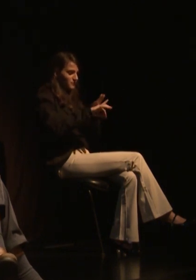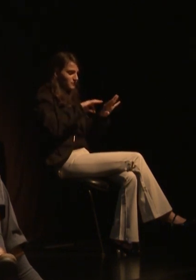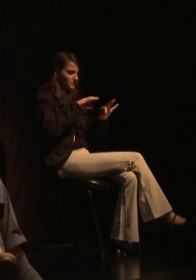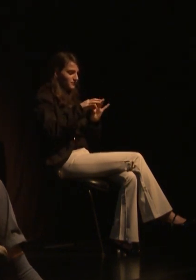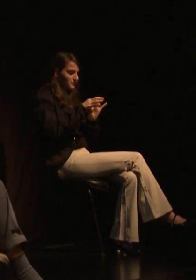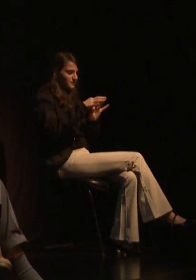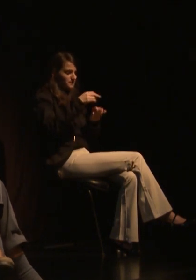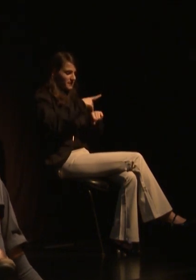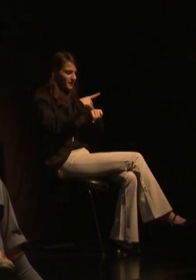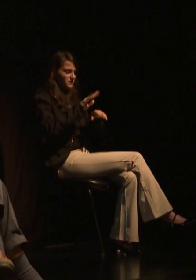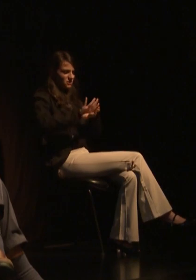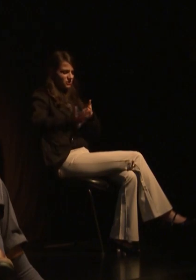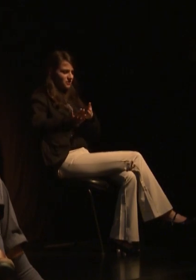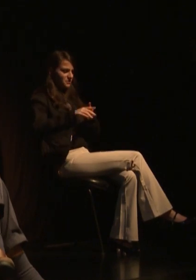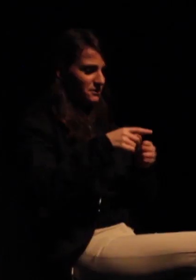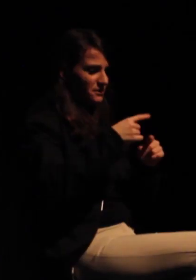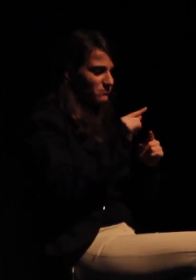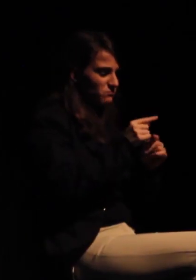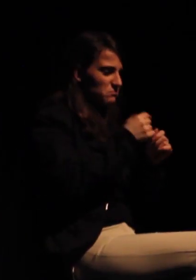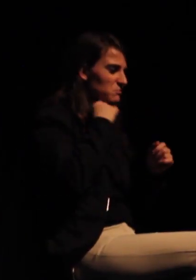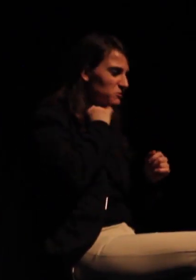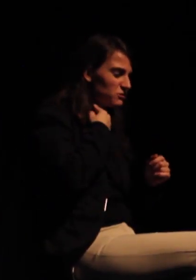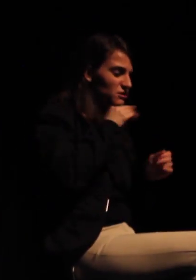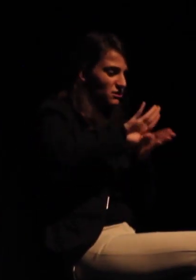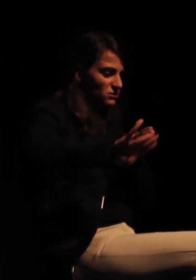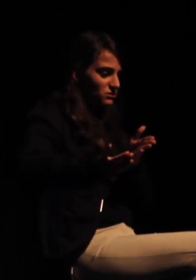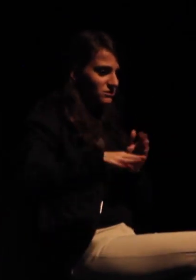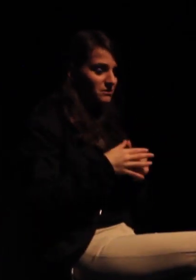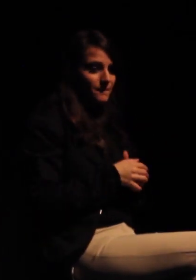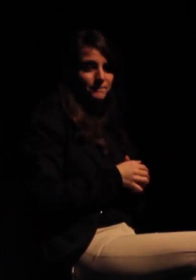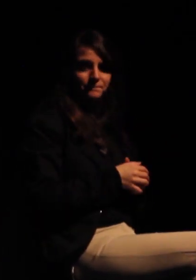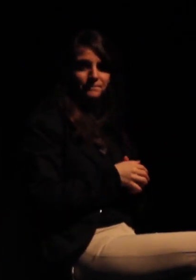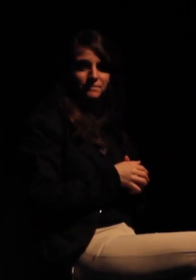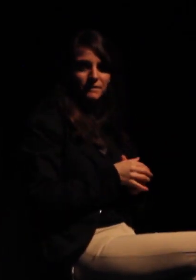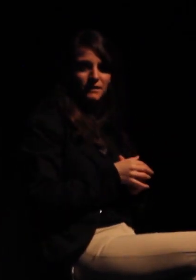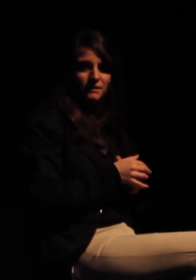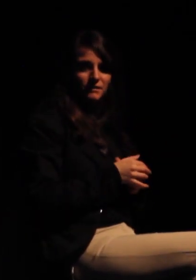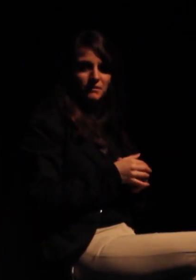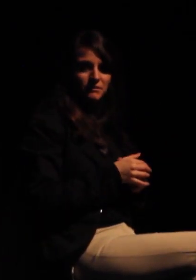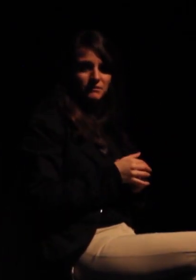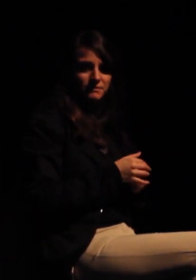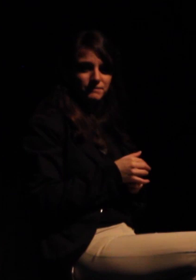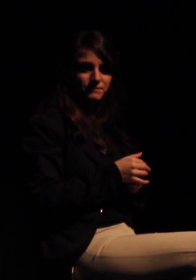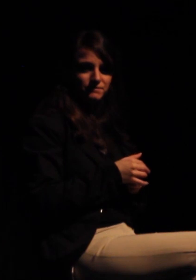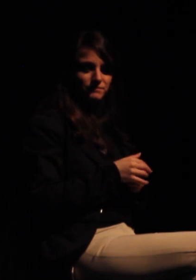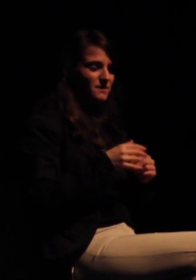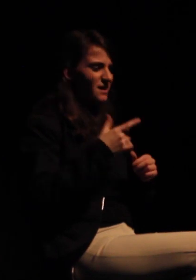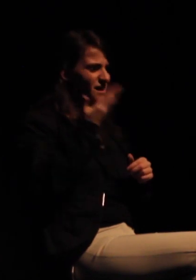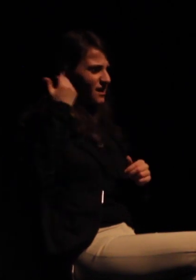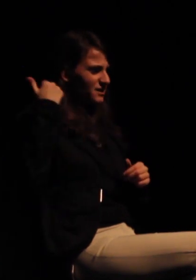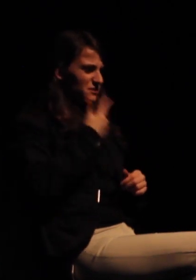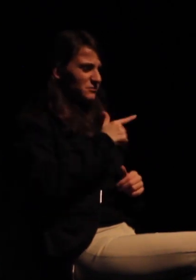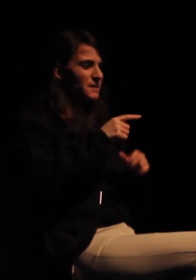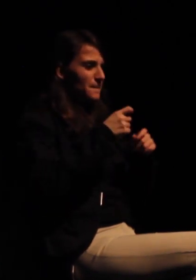Tirava pedrinha, tirava pauzinho, tirava folha seca, porque não tinha isso de ir no supermercado, que nem